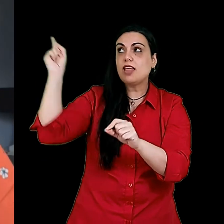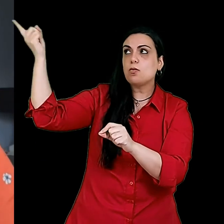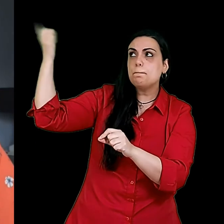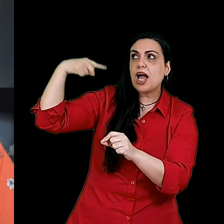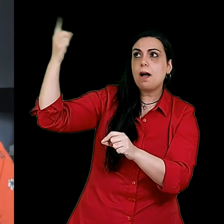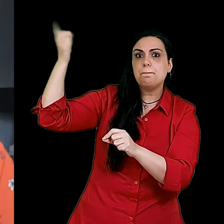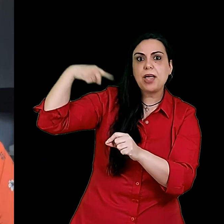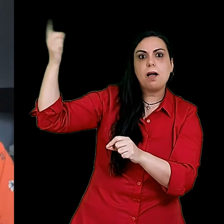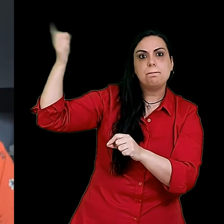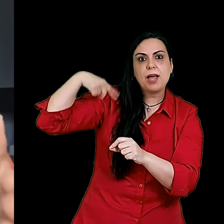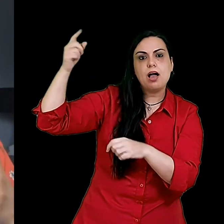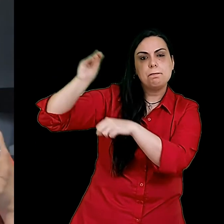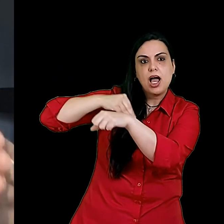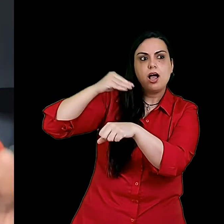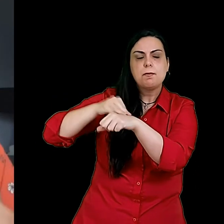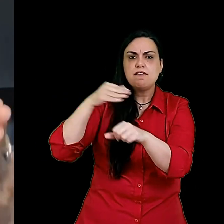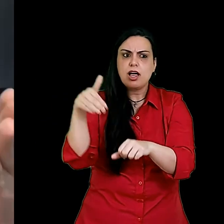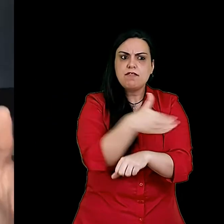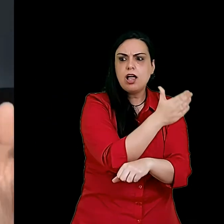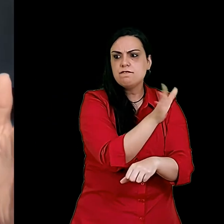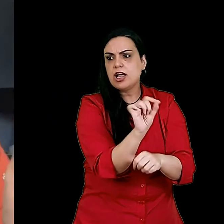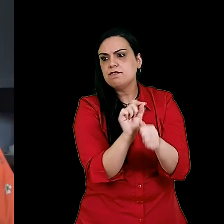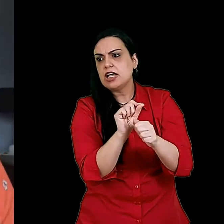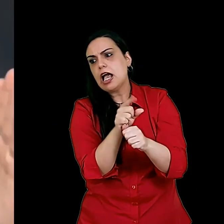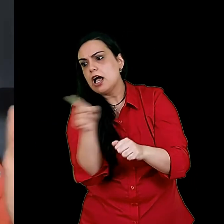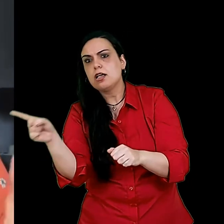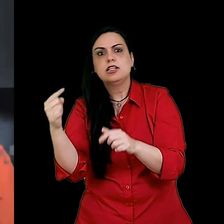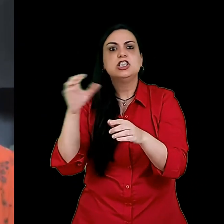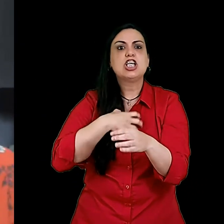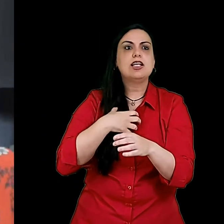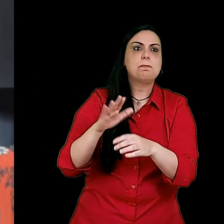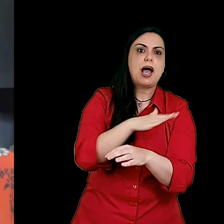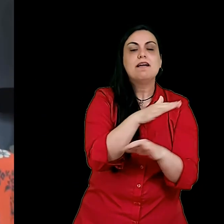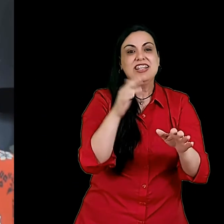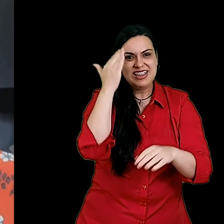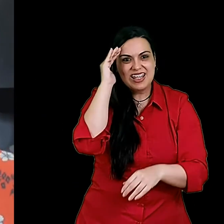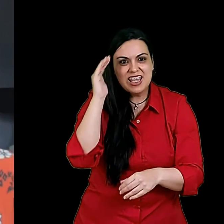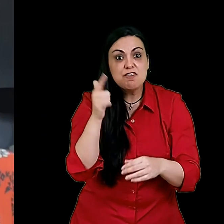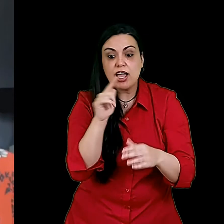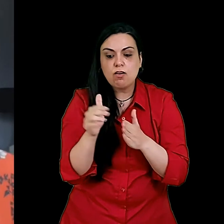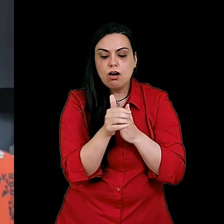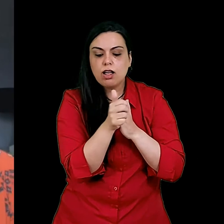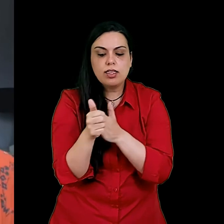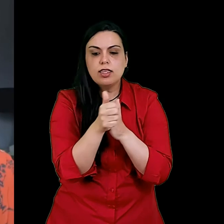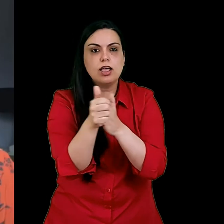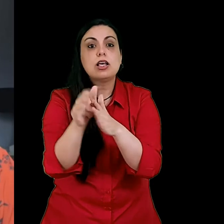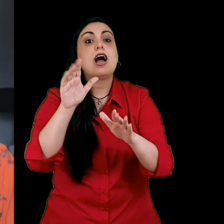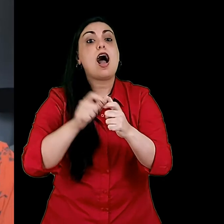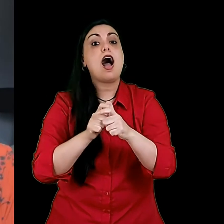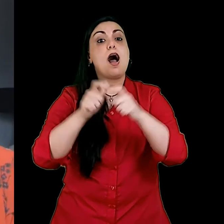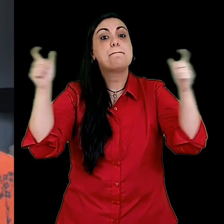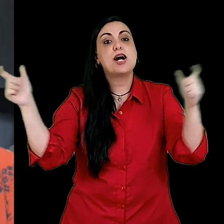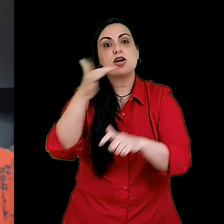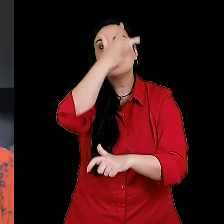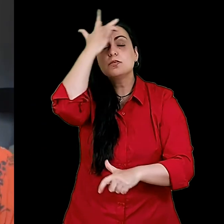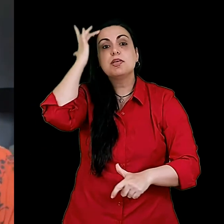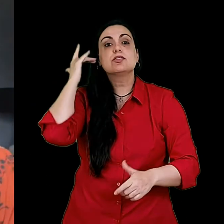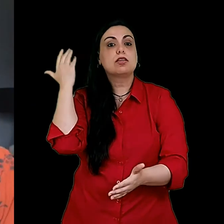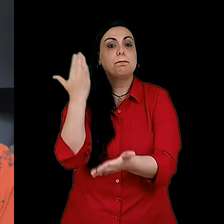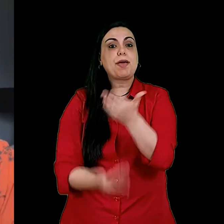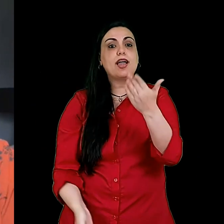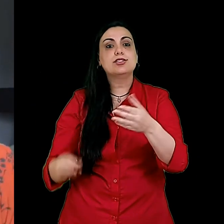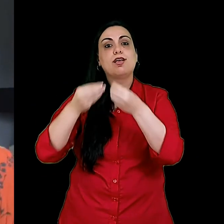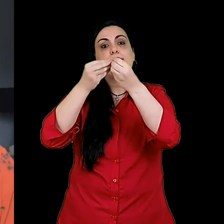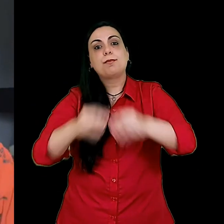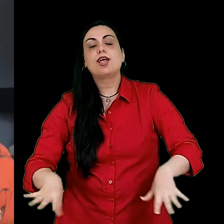percurso até essa execução, comandos de Deus vão vir. Vai por aqui, vem por ali, sobe ali, desce aqui. E a maioria das